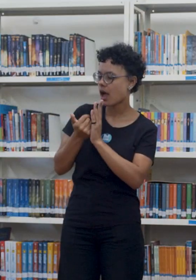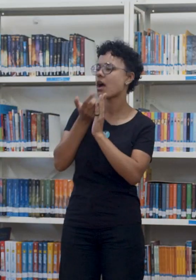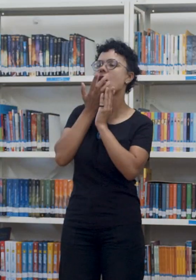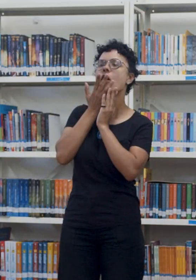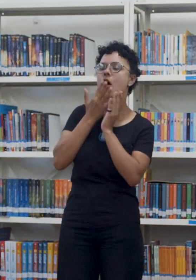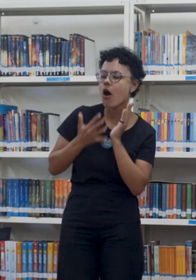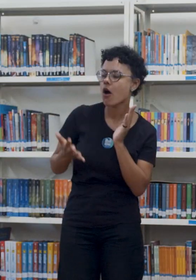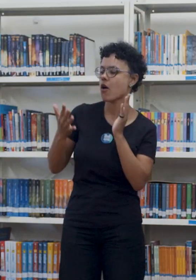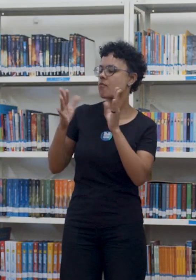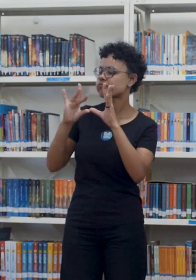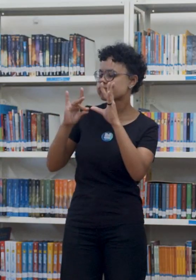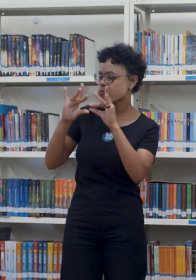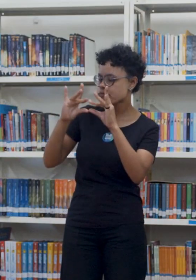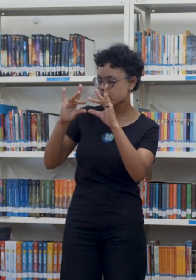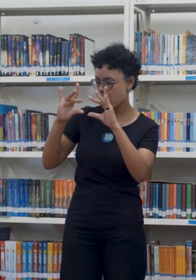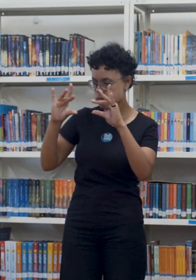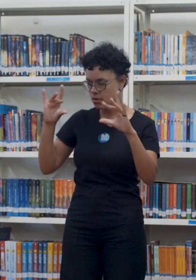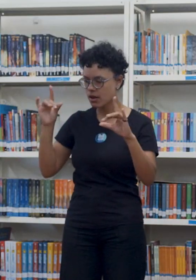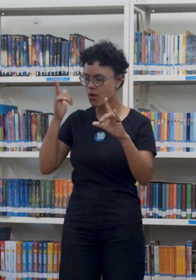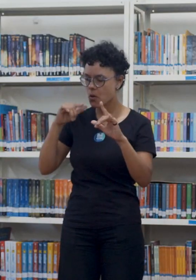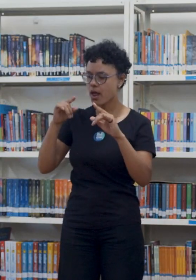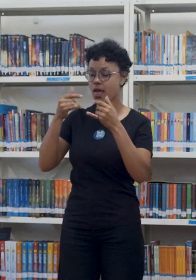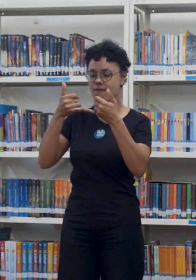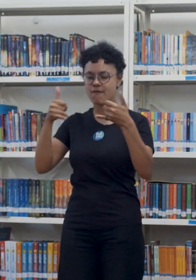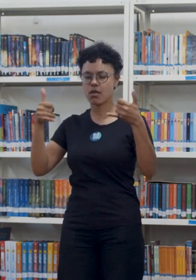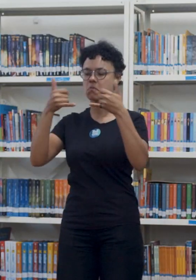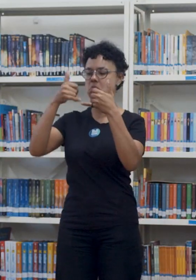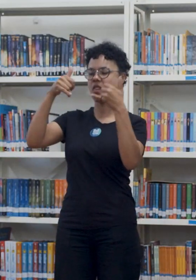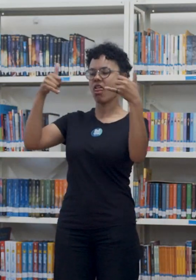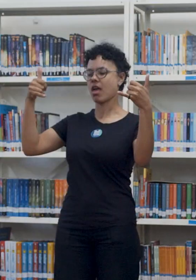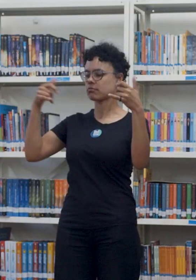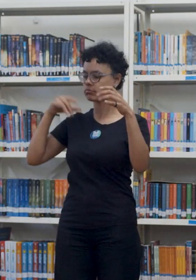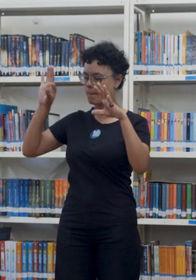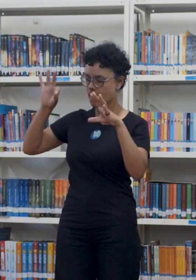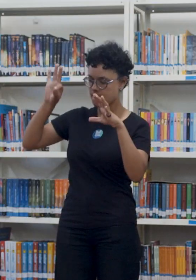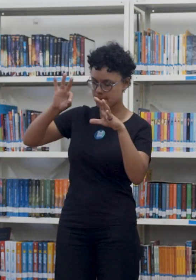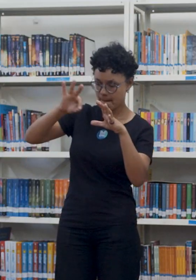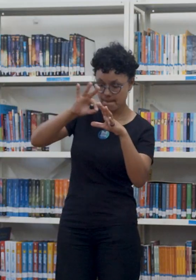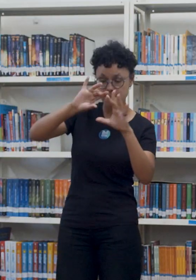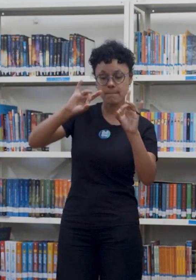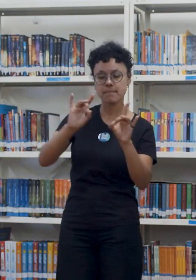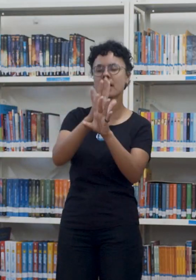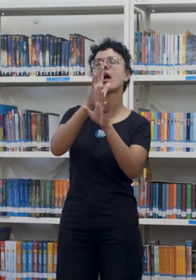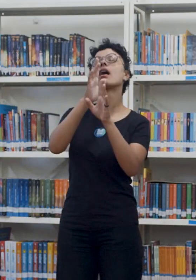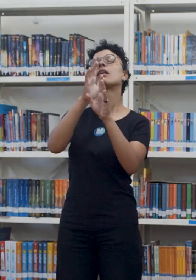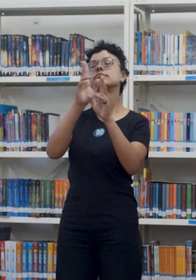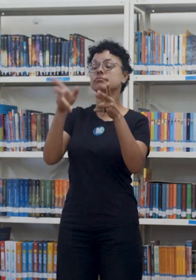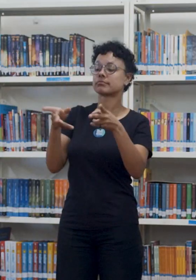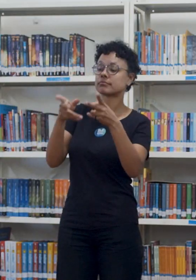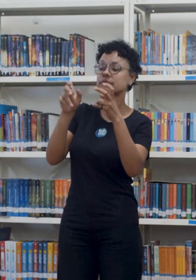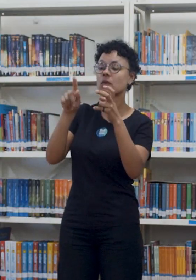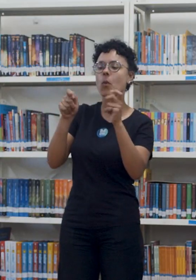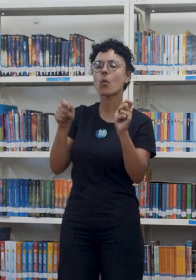cores e espessura de diferentes fios e, ao terminar, perceber a